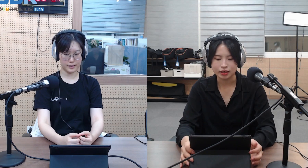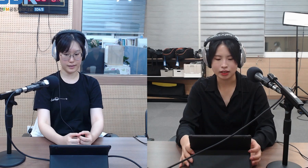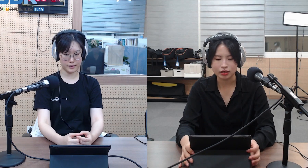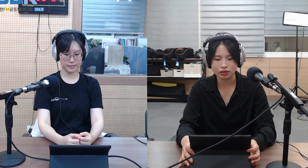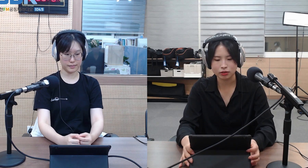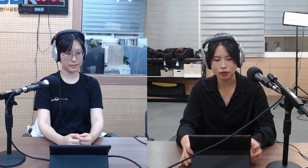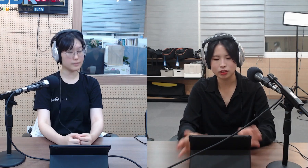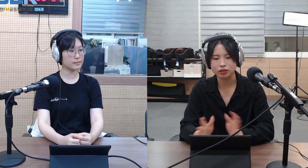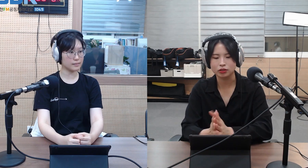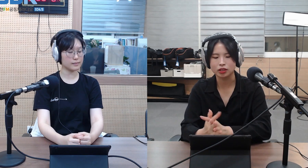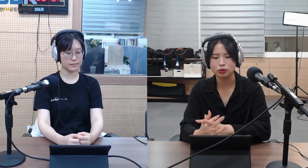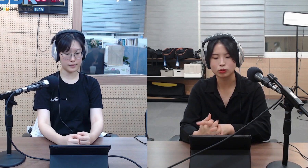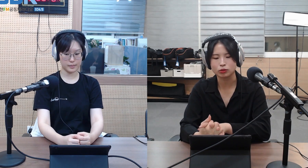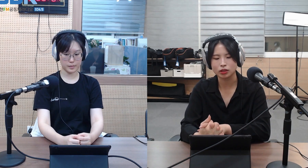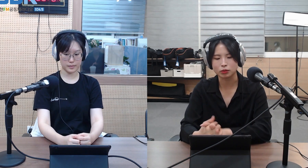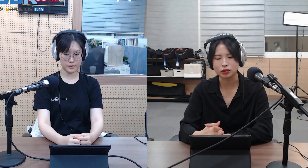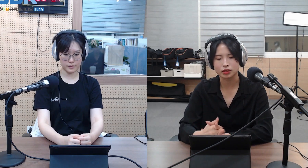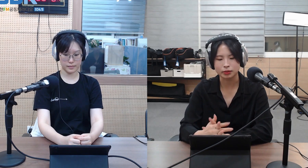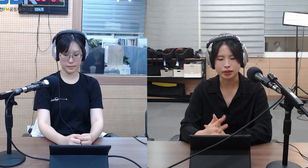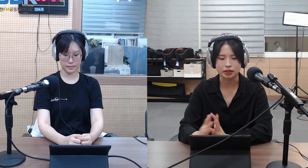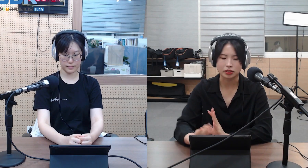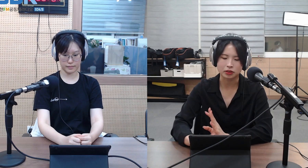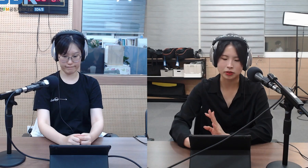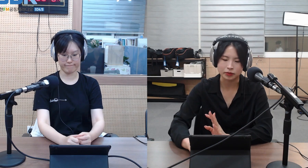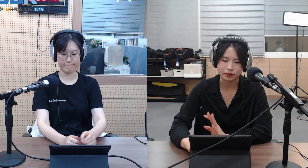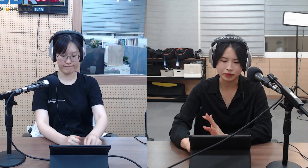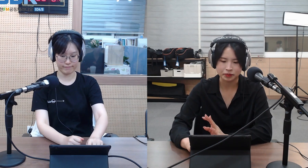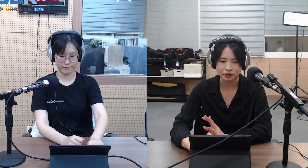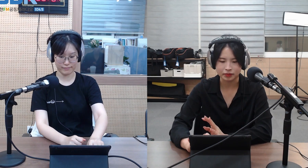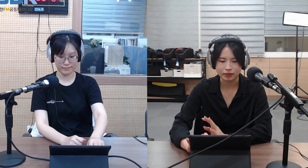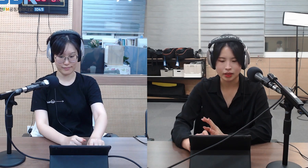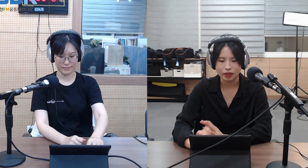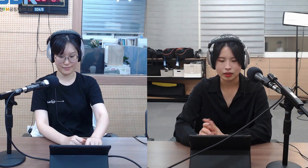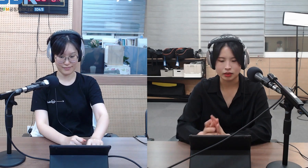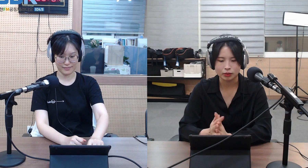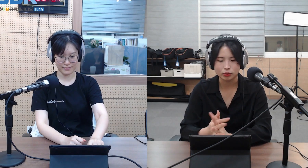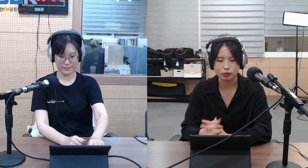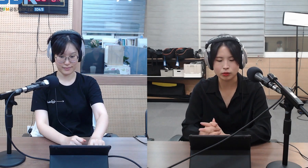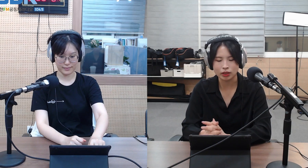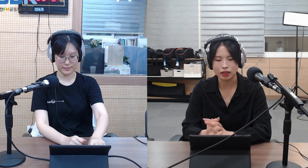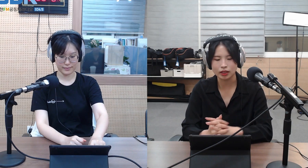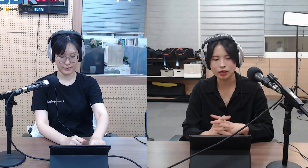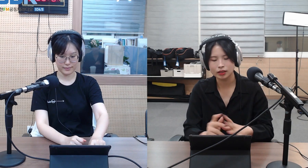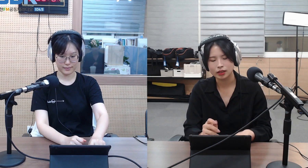네, 그러면 저희가 또 노래 복습이 있어요. 그러면 또 노래가